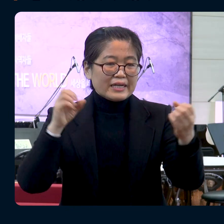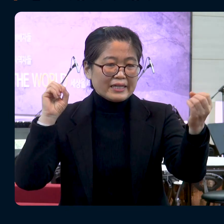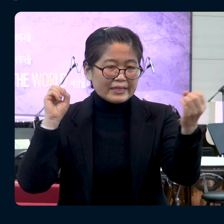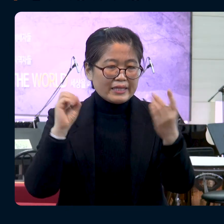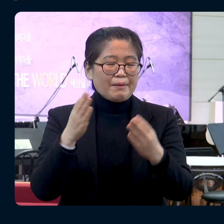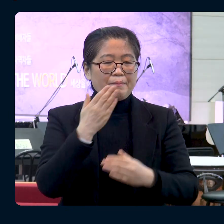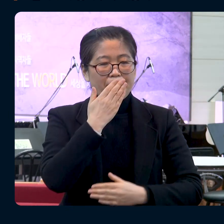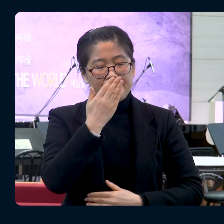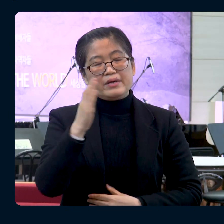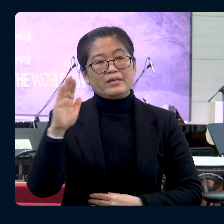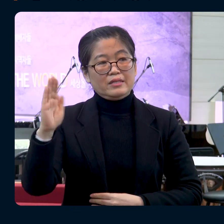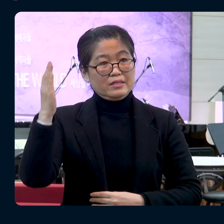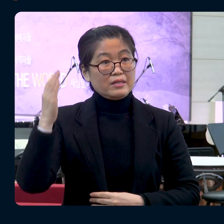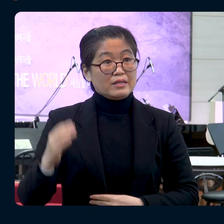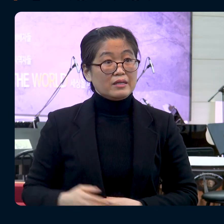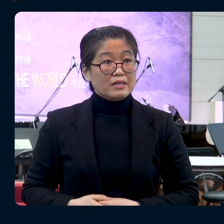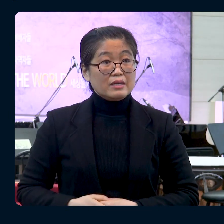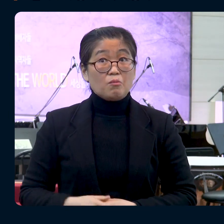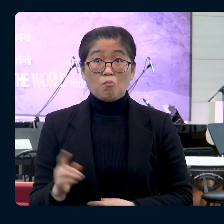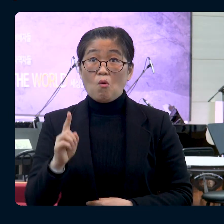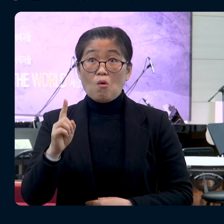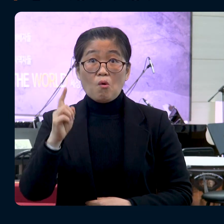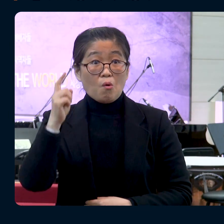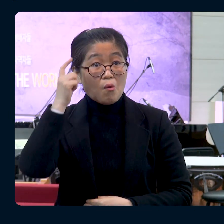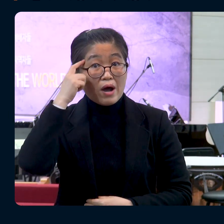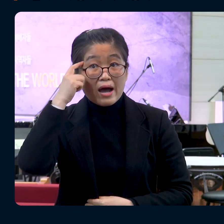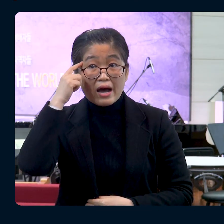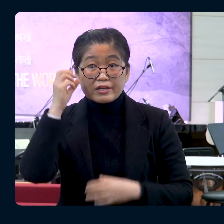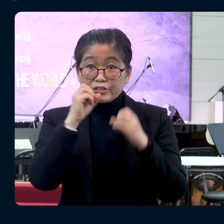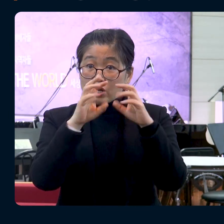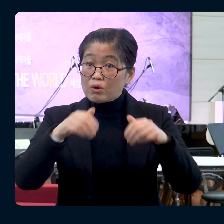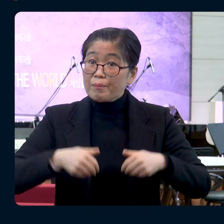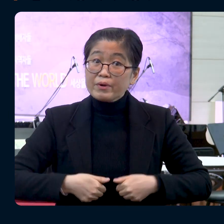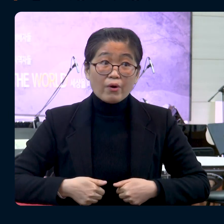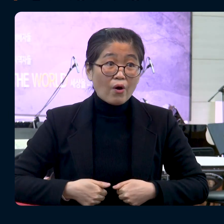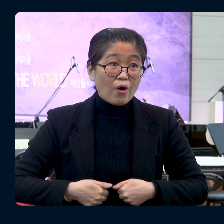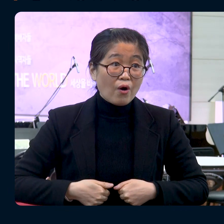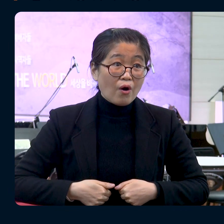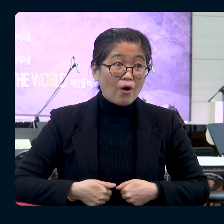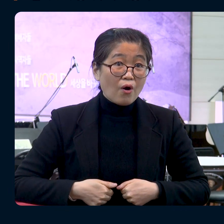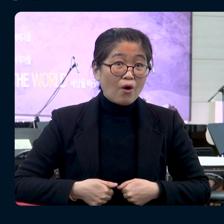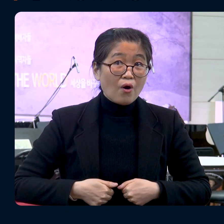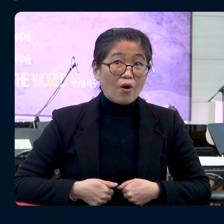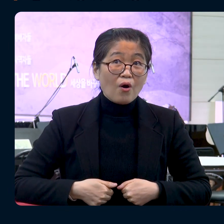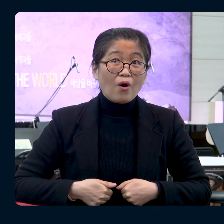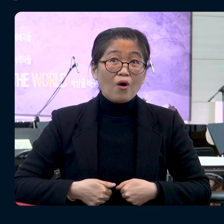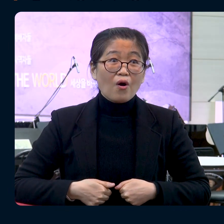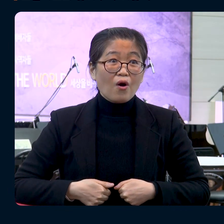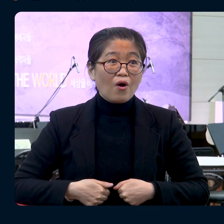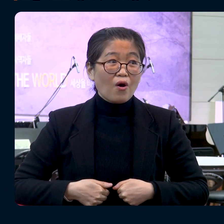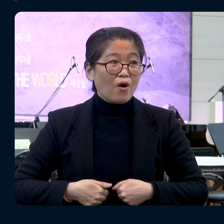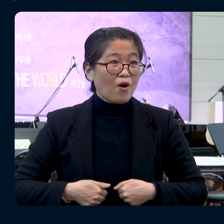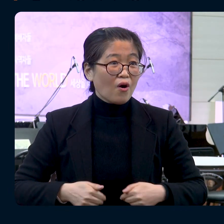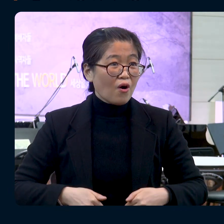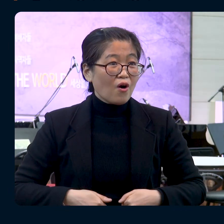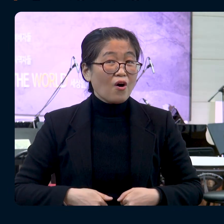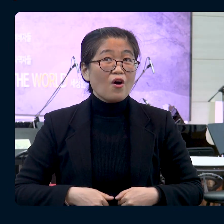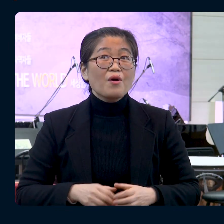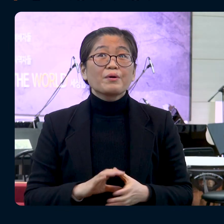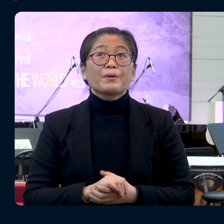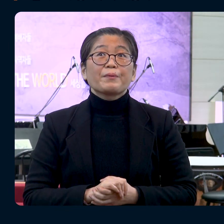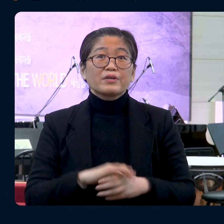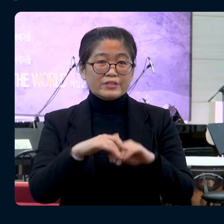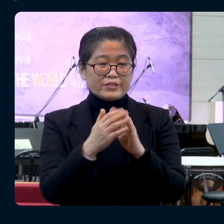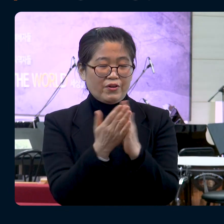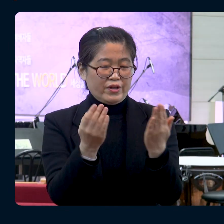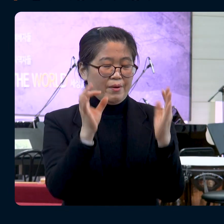질문에 답을 할 수 있어야 합니다. 왜 선교를 해야 합니까? 뭐라고 답하시겠습니까? 성경을 통해서